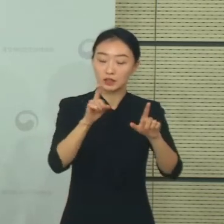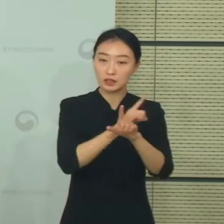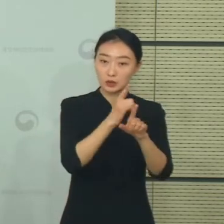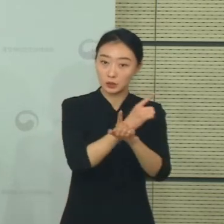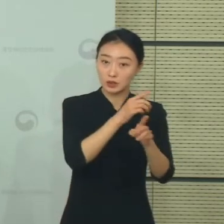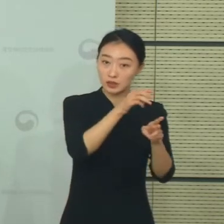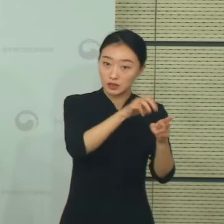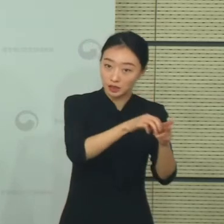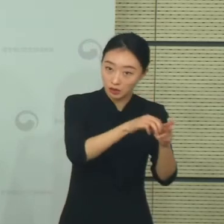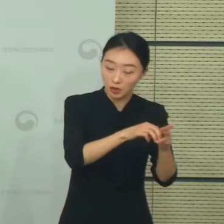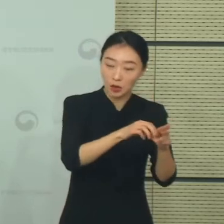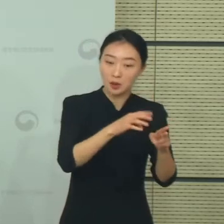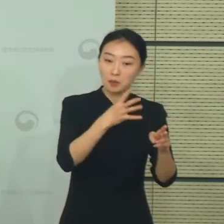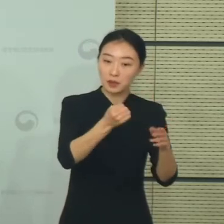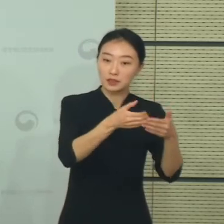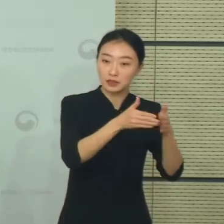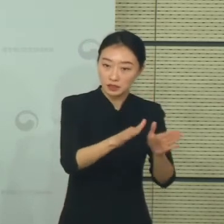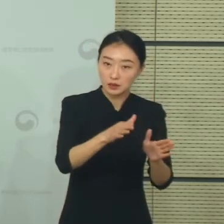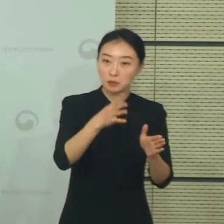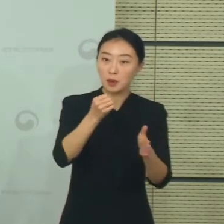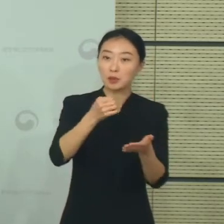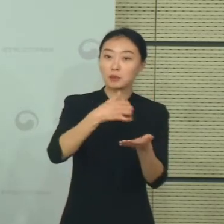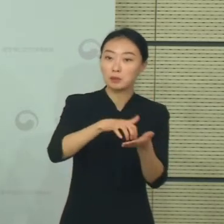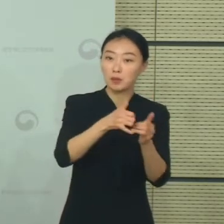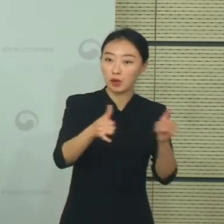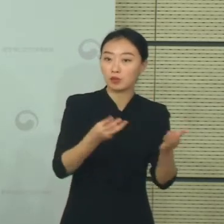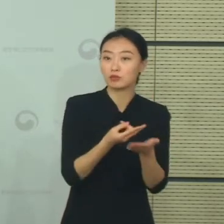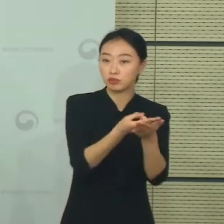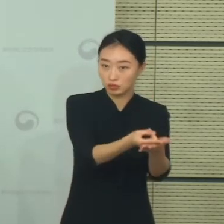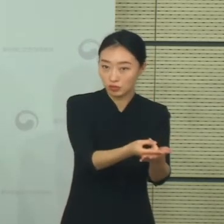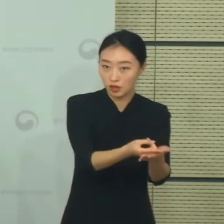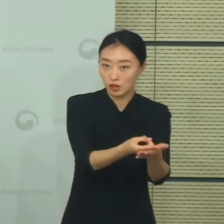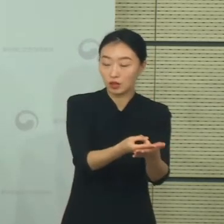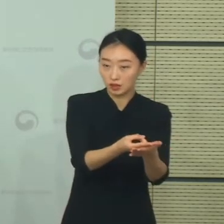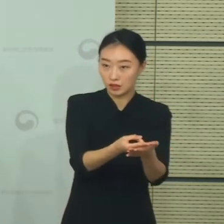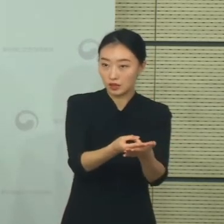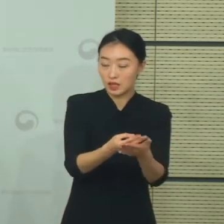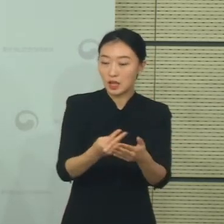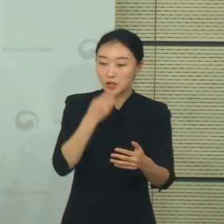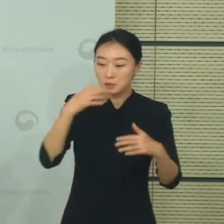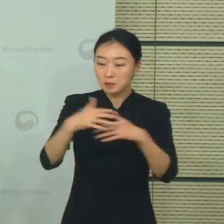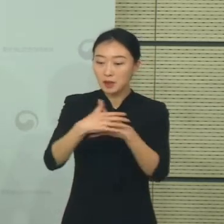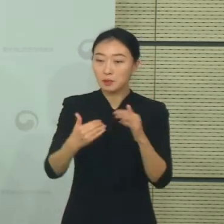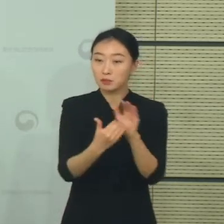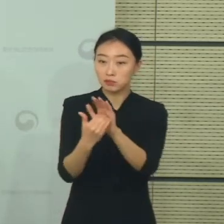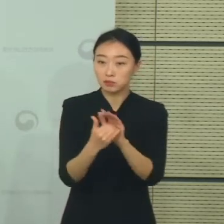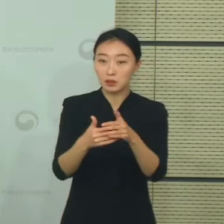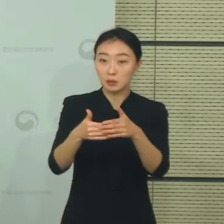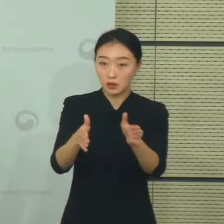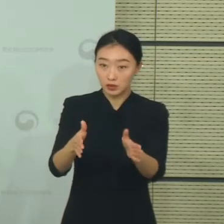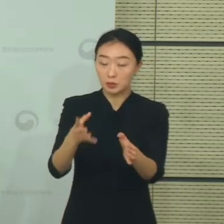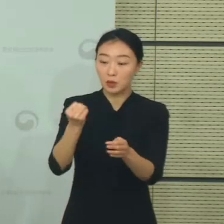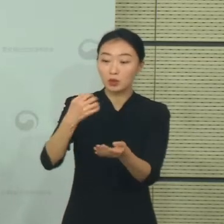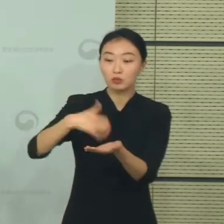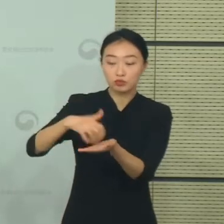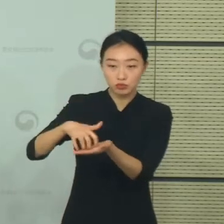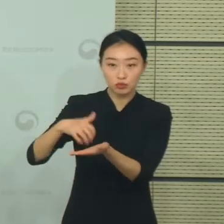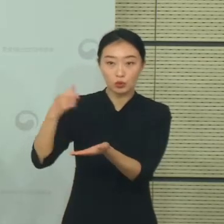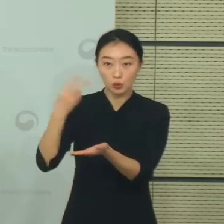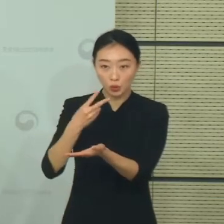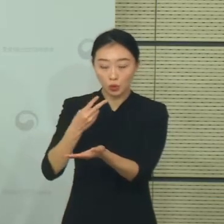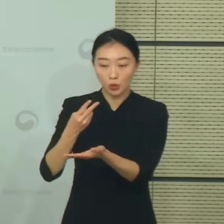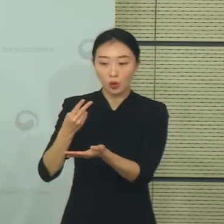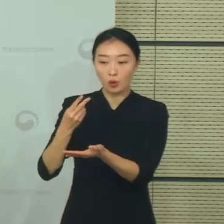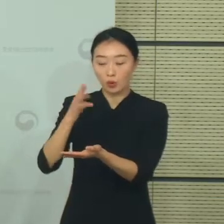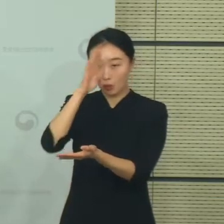입원 중인지, 전체 음압병상 국가 민간 포함, 음압병상은 총 몇 베드가 있고 환자 몇